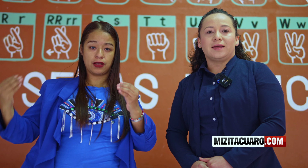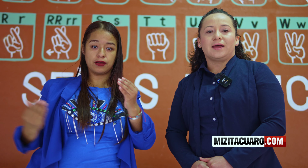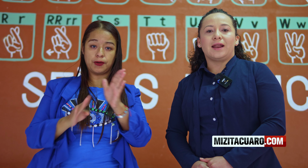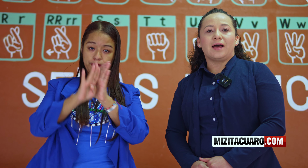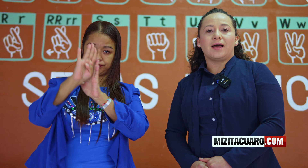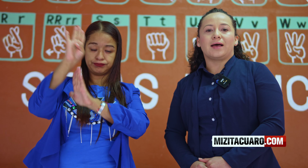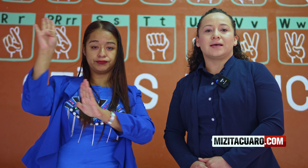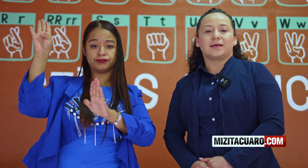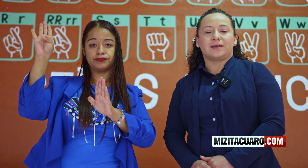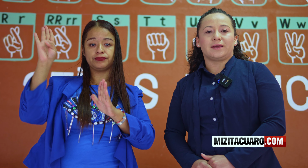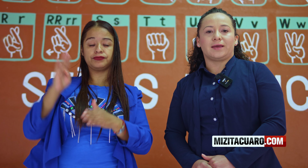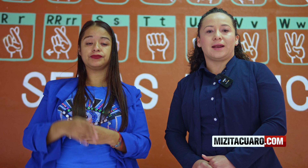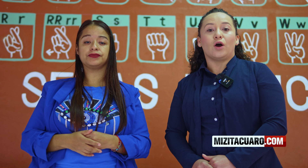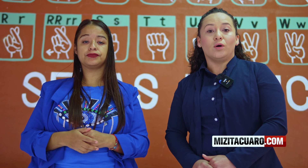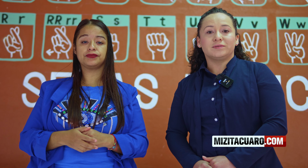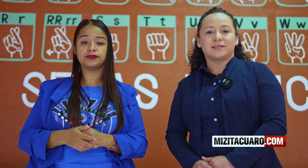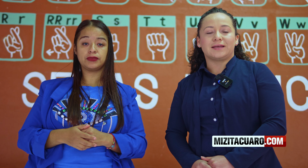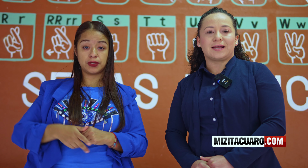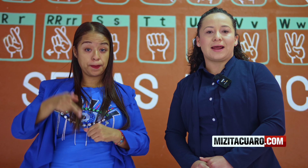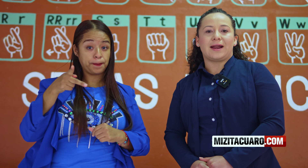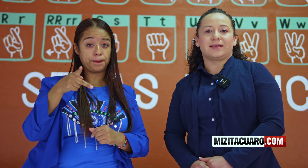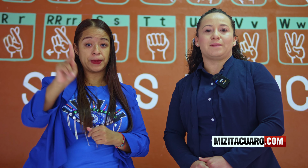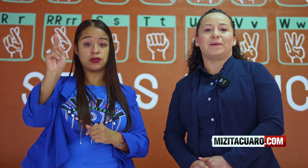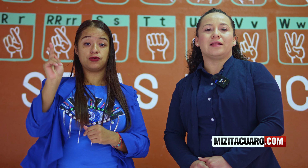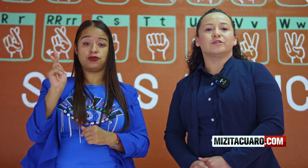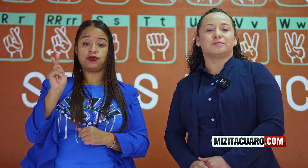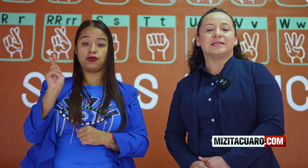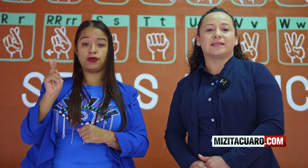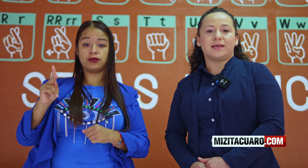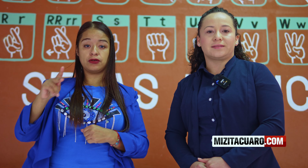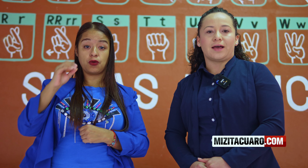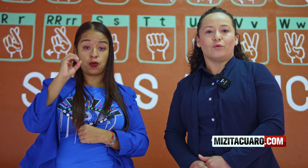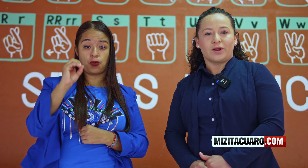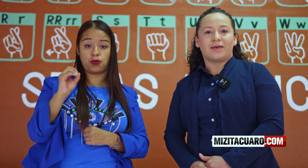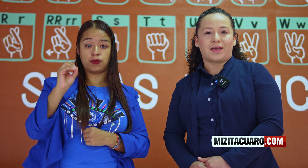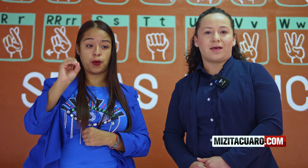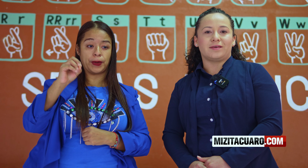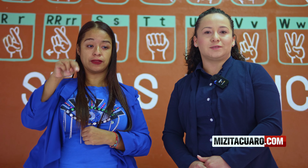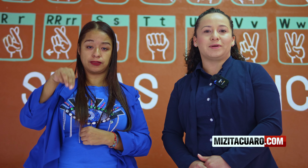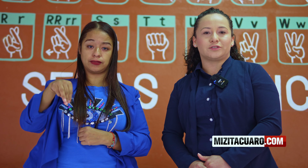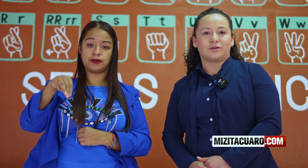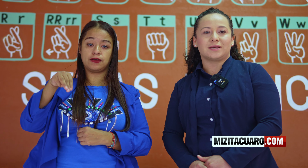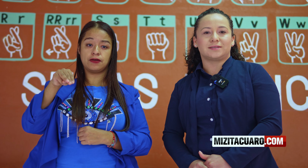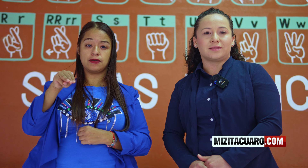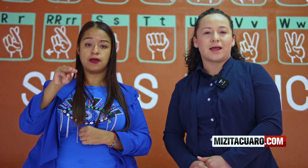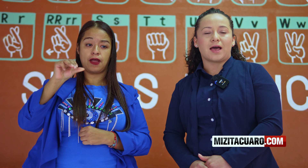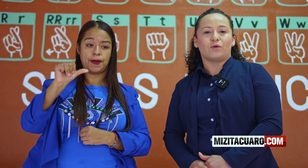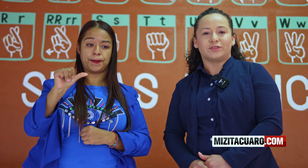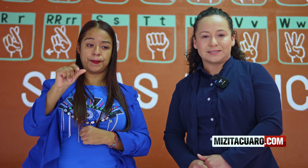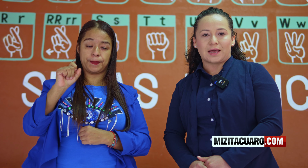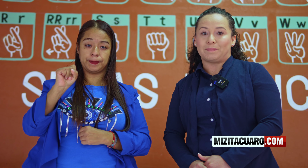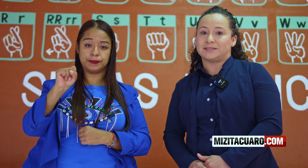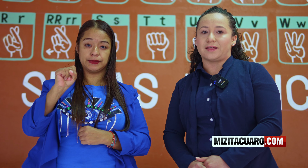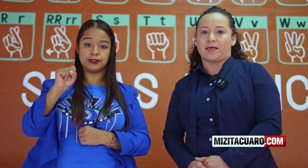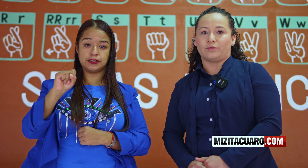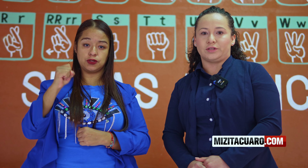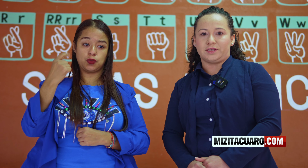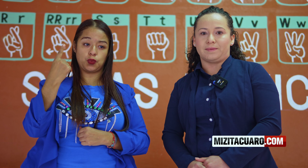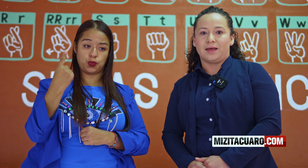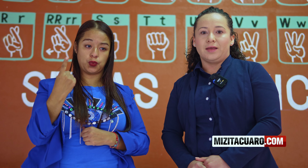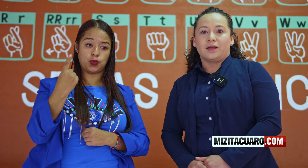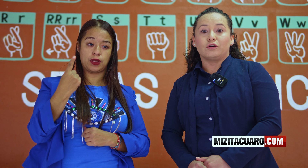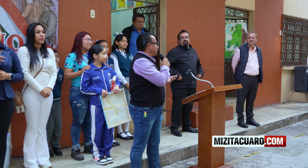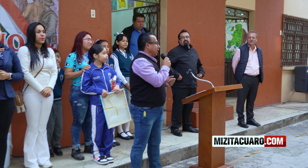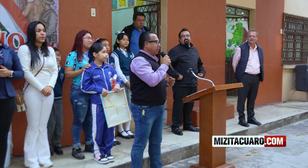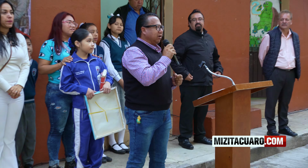Tristemente, la OMS declara que para el 2030 una de cada 10 personas tendrá discapacidad